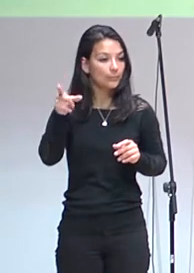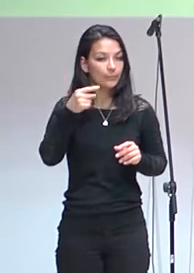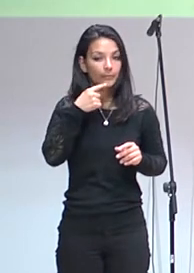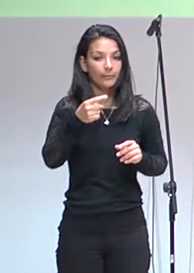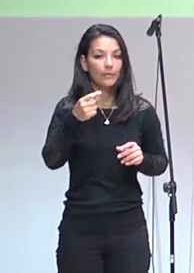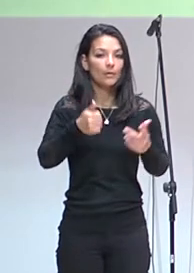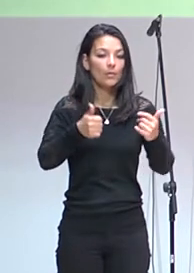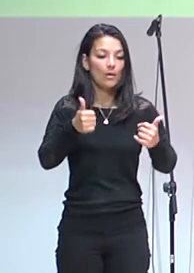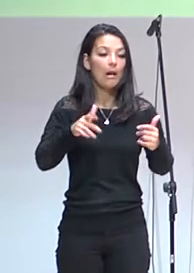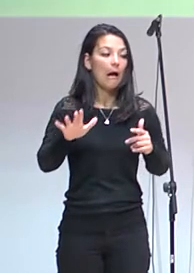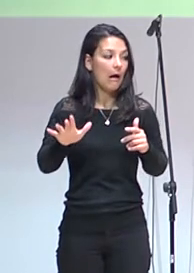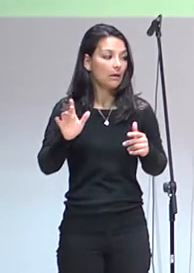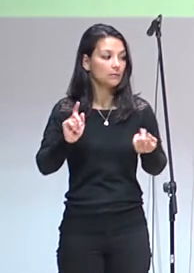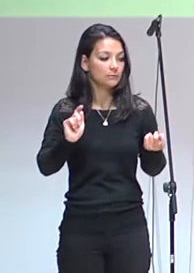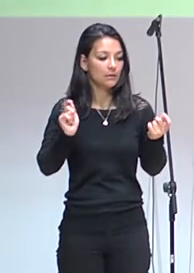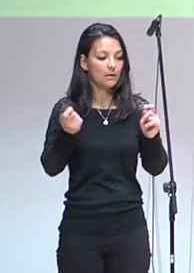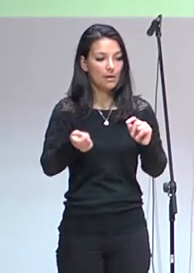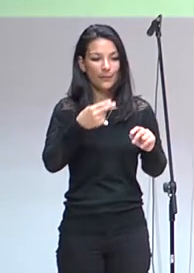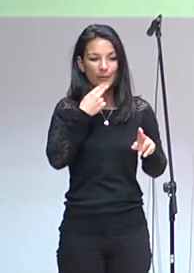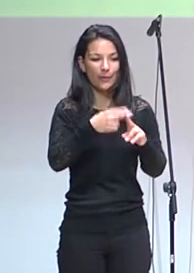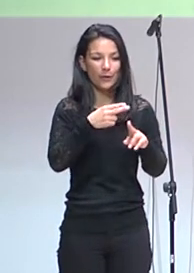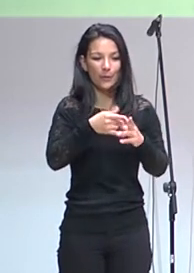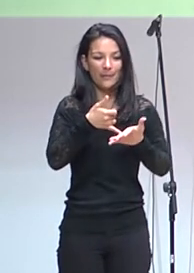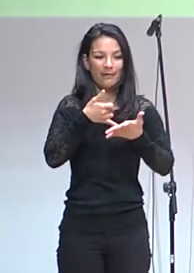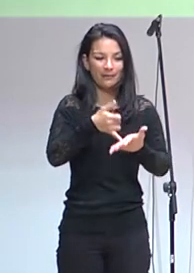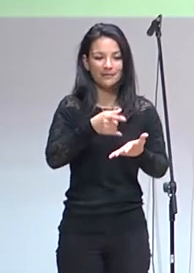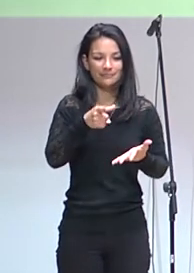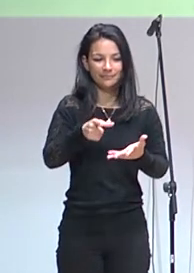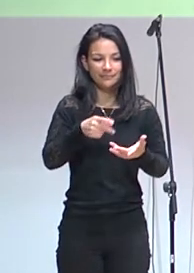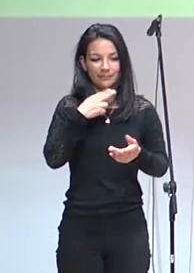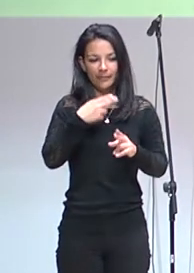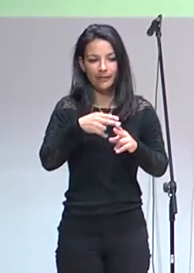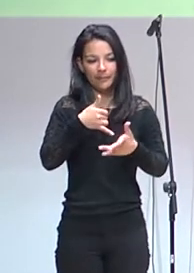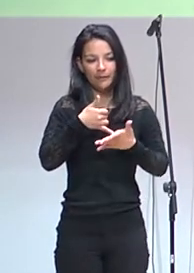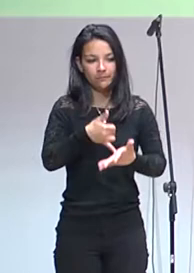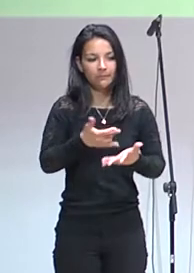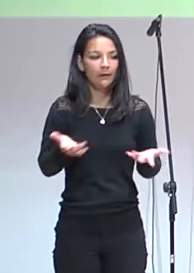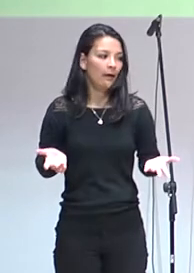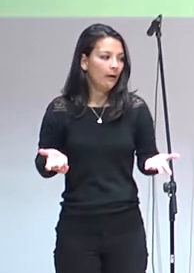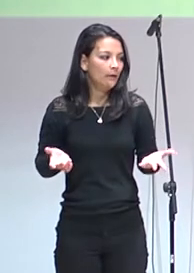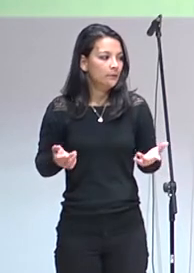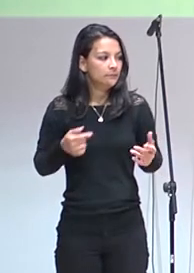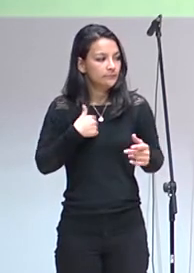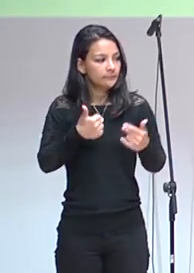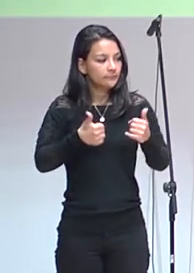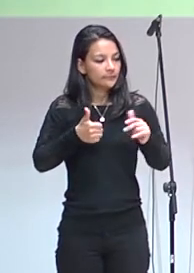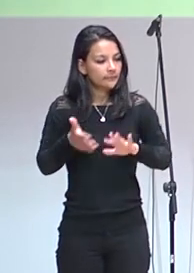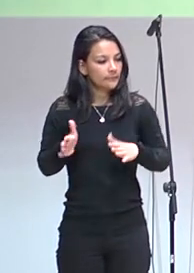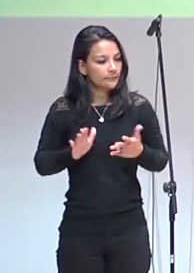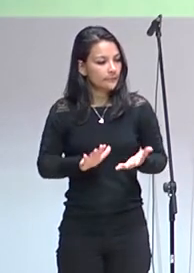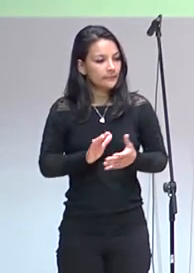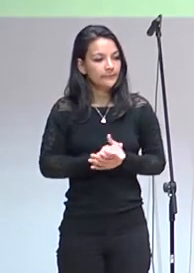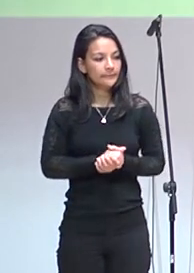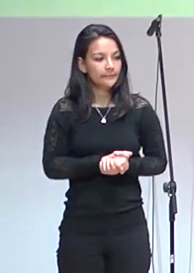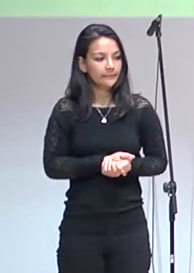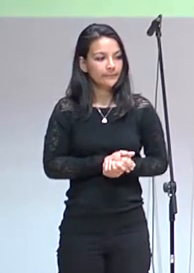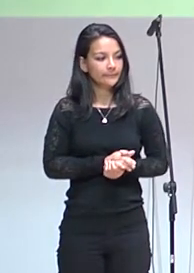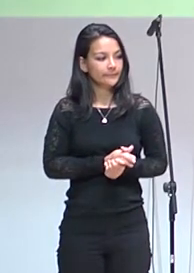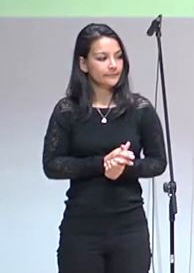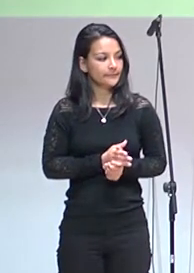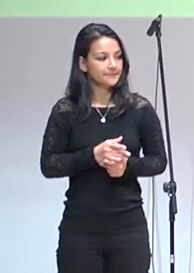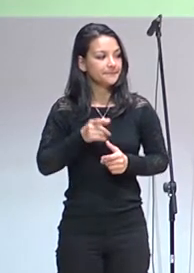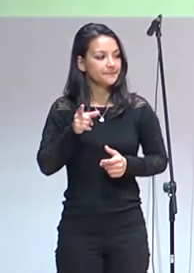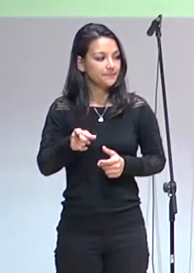el hecho de cambiarle el nombre a una vereda, ¿no?, los toponímicos, y eso se llama la topofilia, el amor al territorio. Se